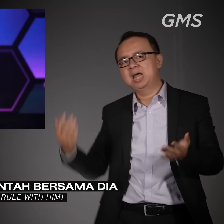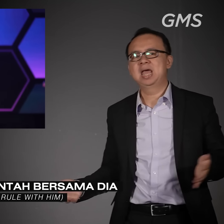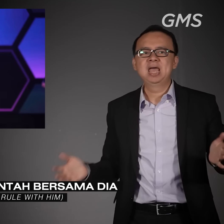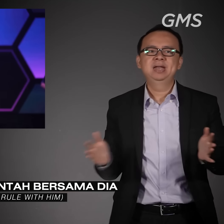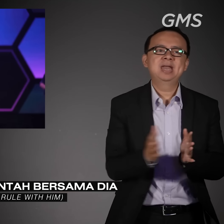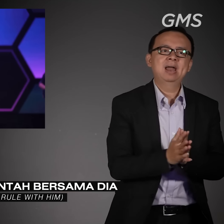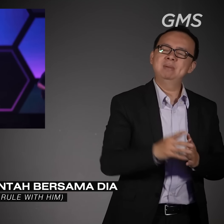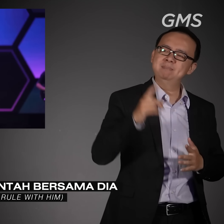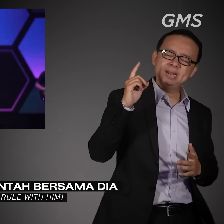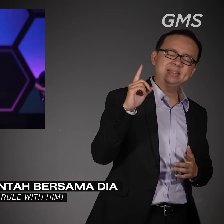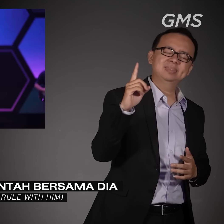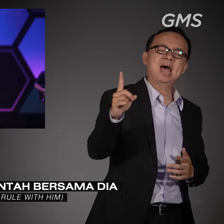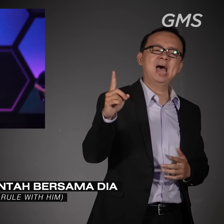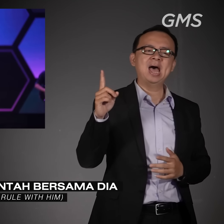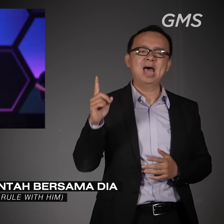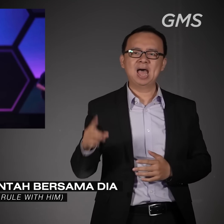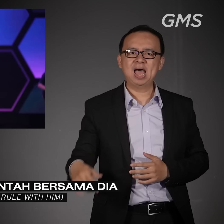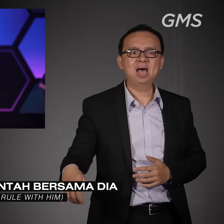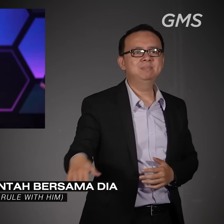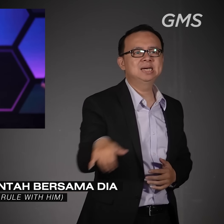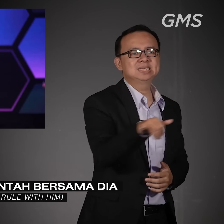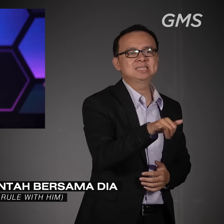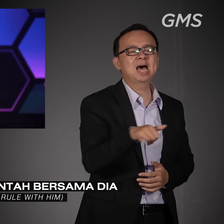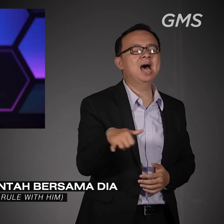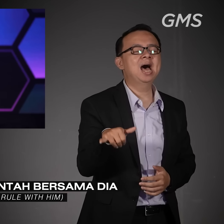kemuliaan dan memerintah